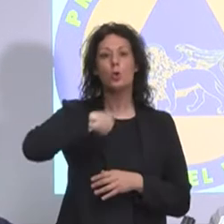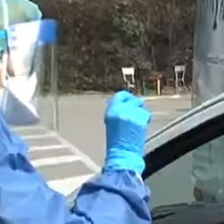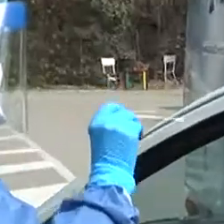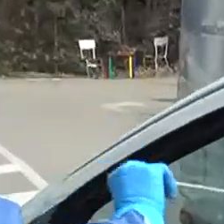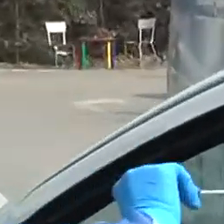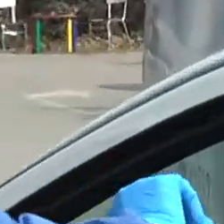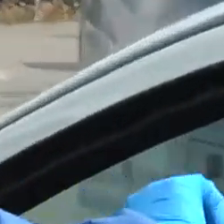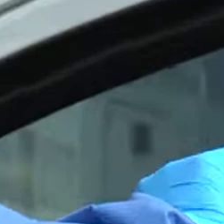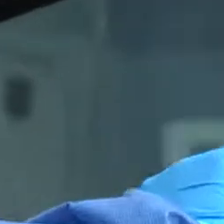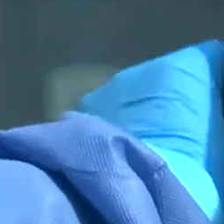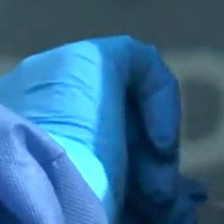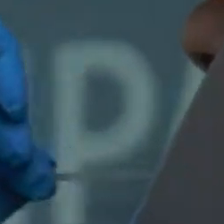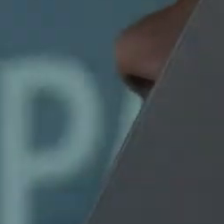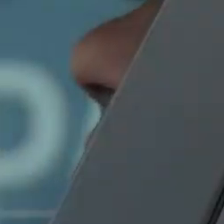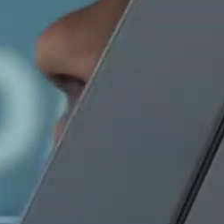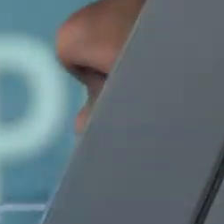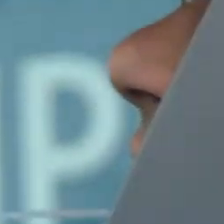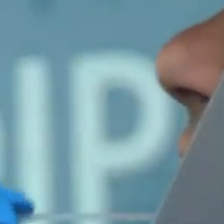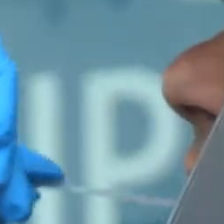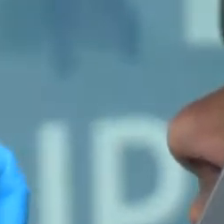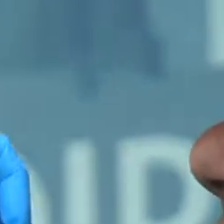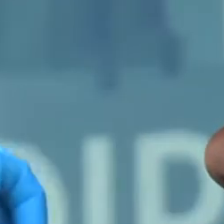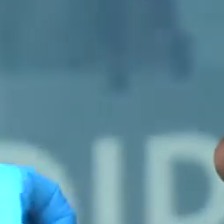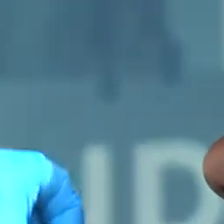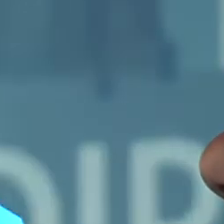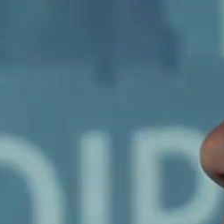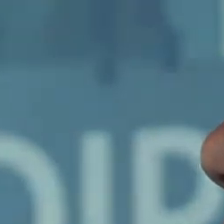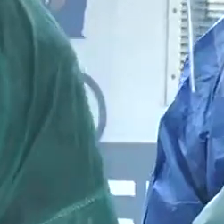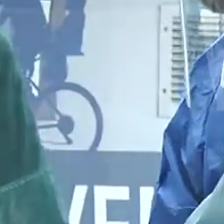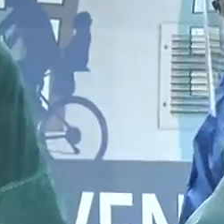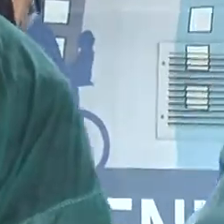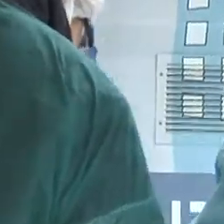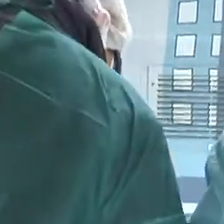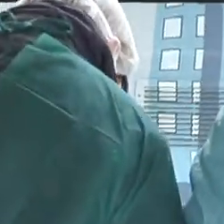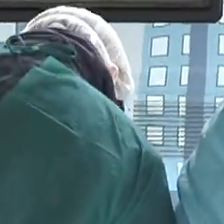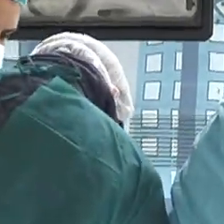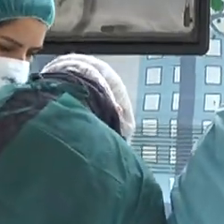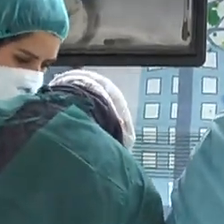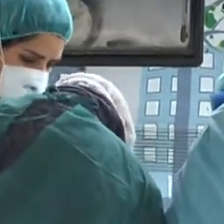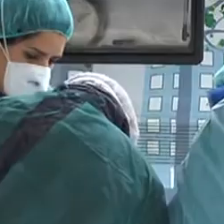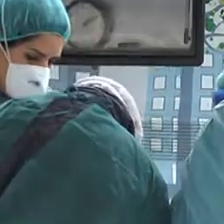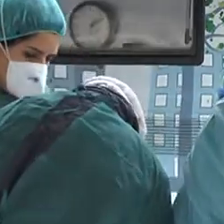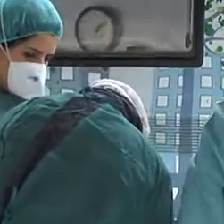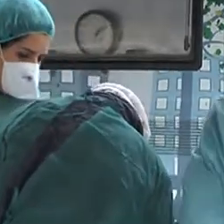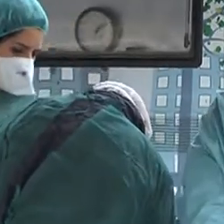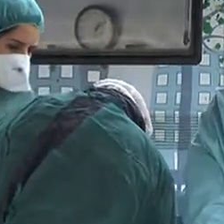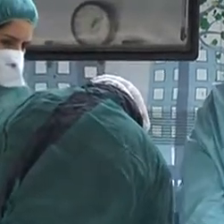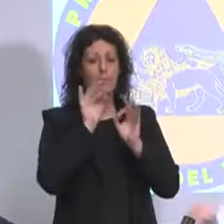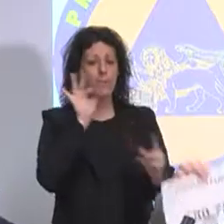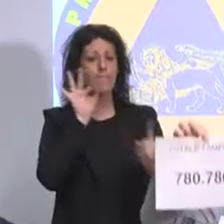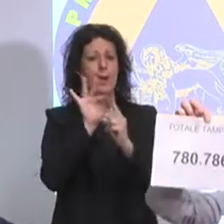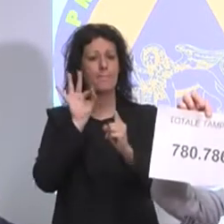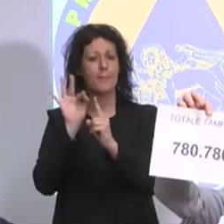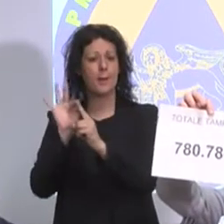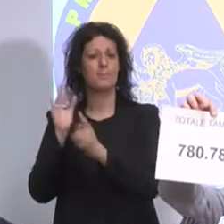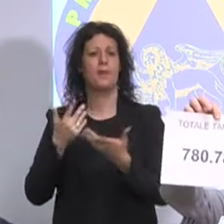modificato minimamente il piano, punto. È sotto gli occhi di tutti, vedete che ogni giorno portiamo 11.000, 12.000 tamponi. Abbiamo fatto, vi